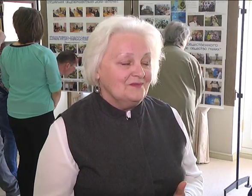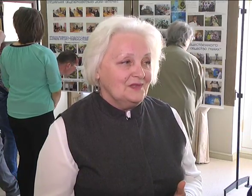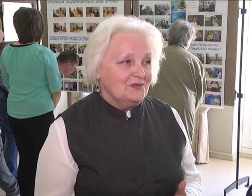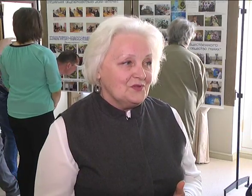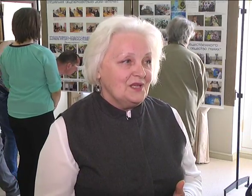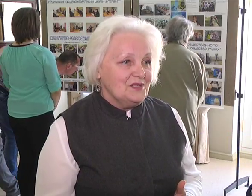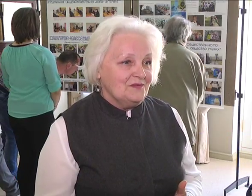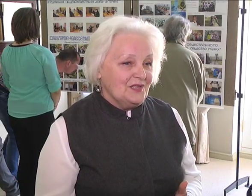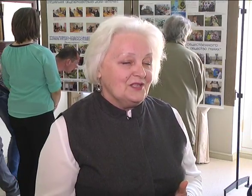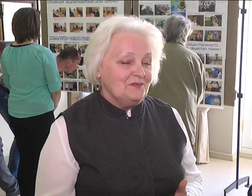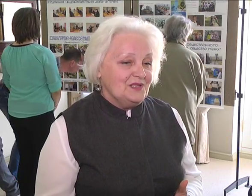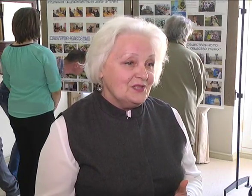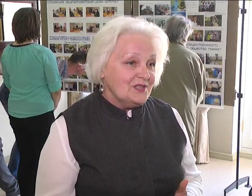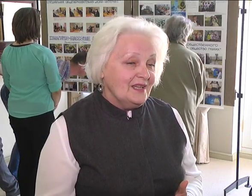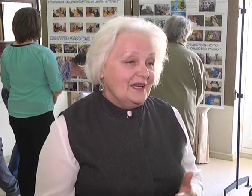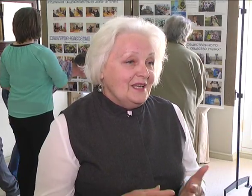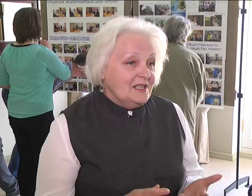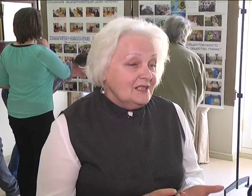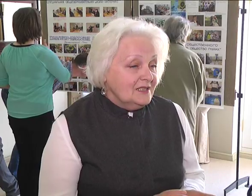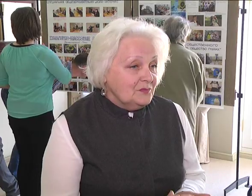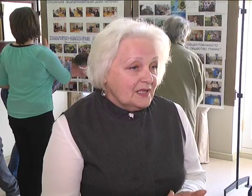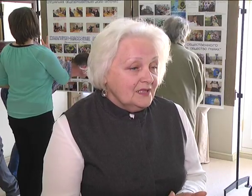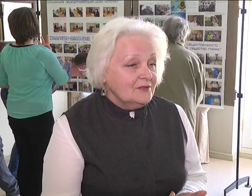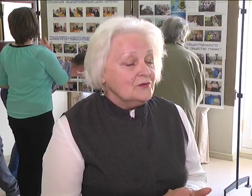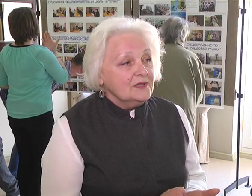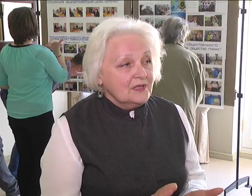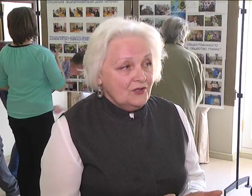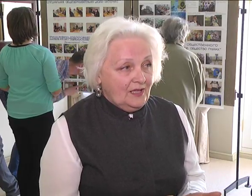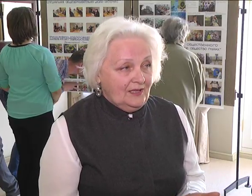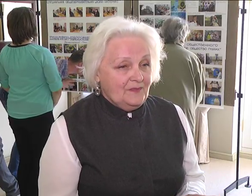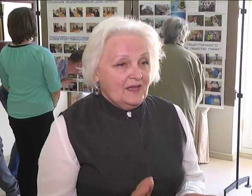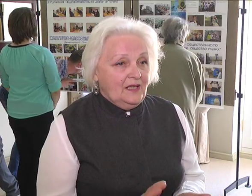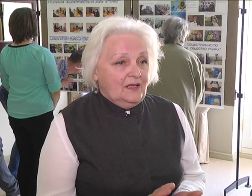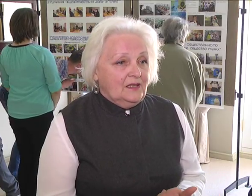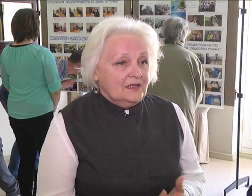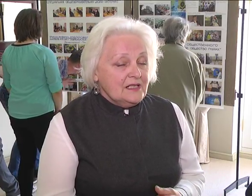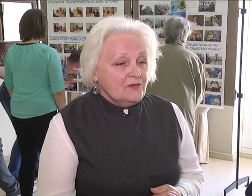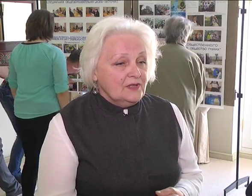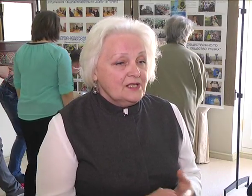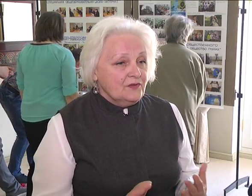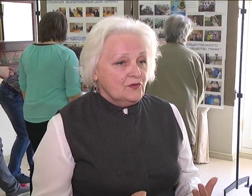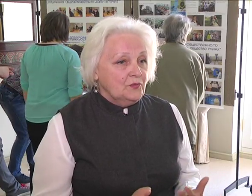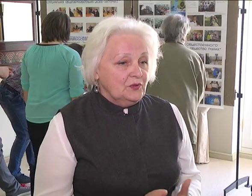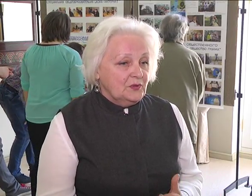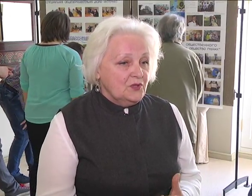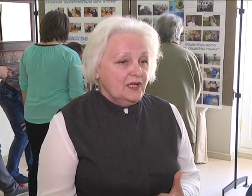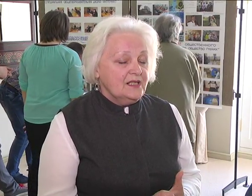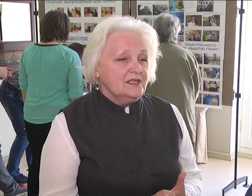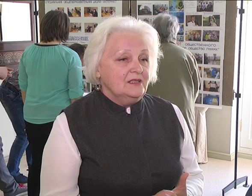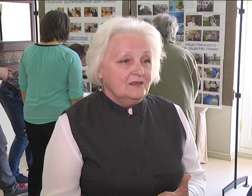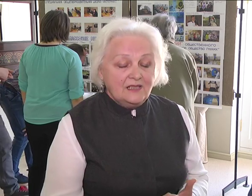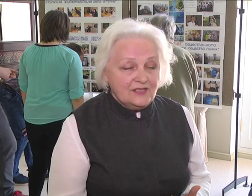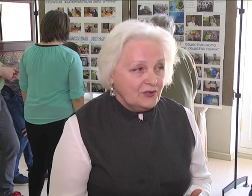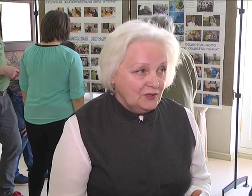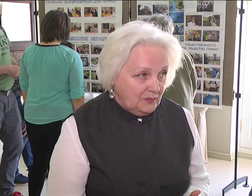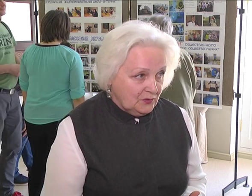действительно они нуждаются в нашей поддержке. И этот проект только начало. Если у нас вот все будет получаться,